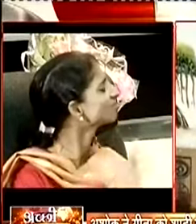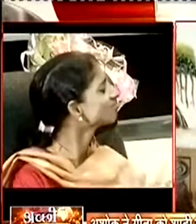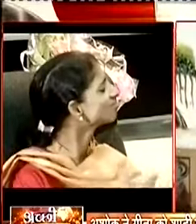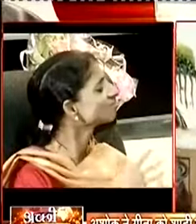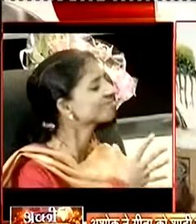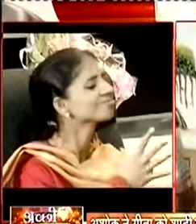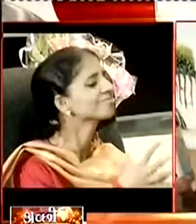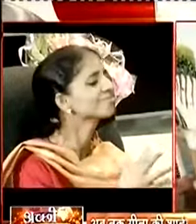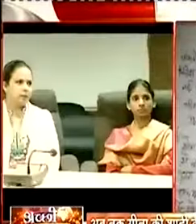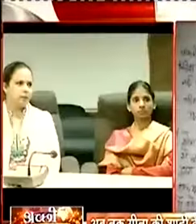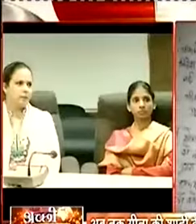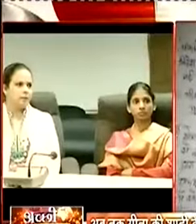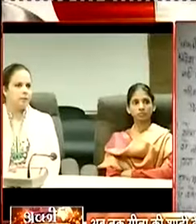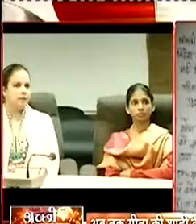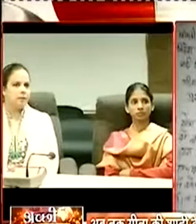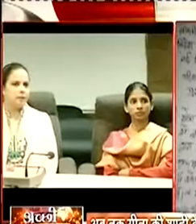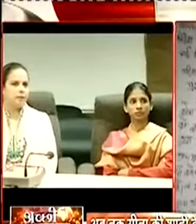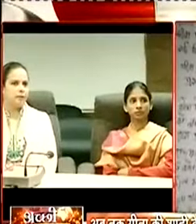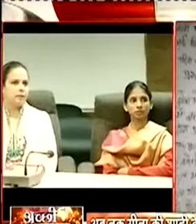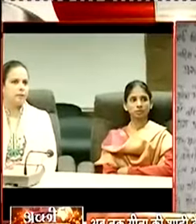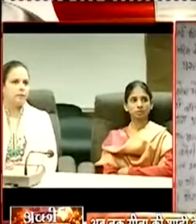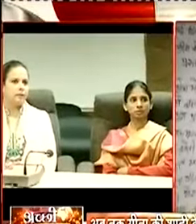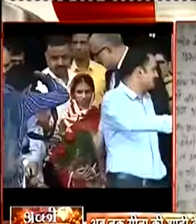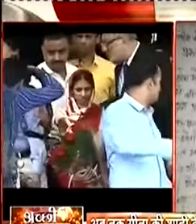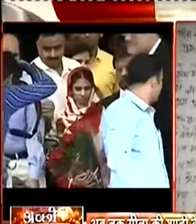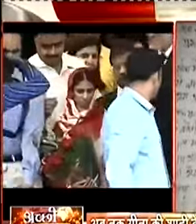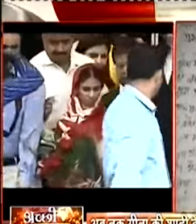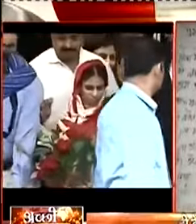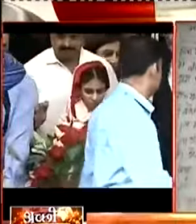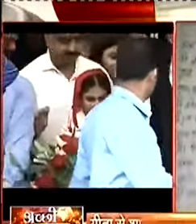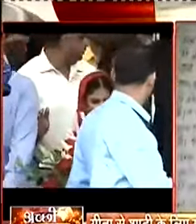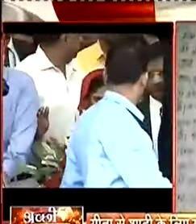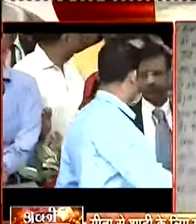ये भी गीता से शादी करने के लिए अपना प्रस्ताव भेज चुका है।